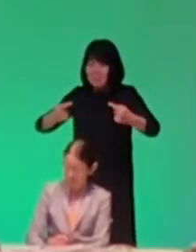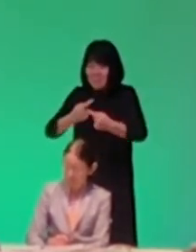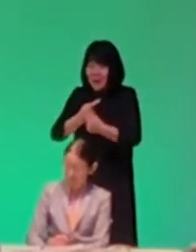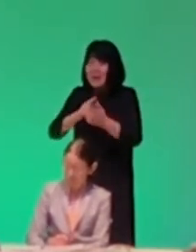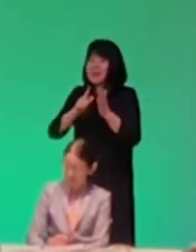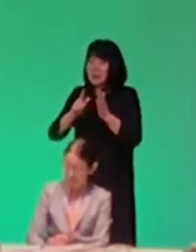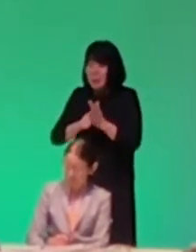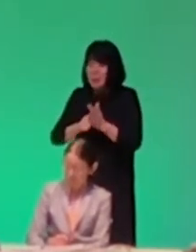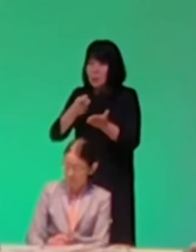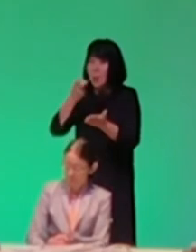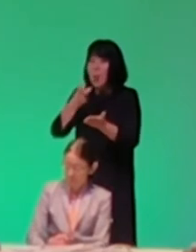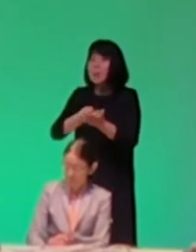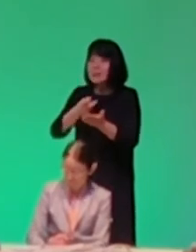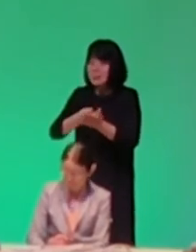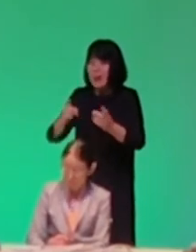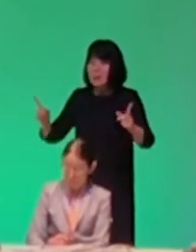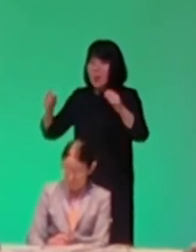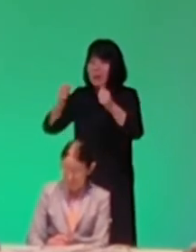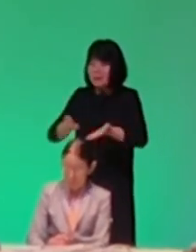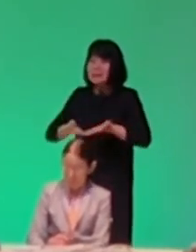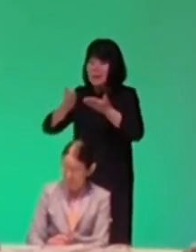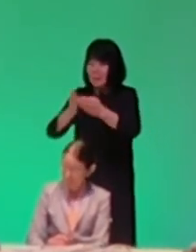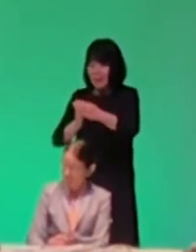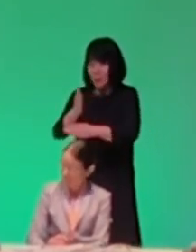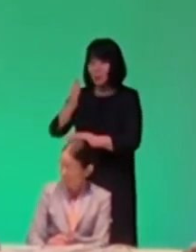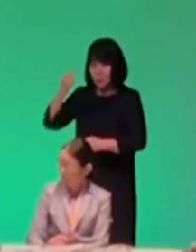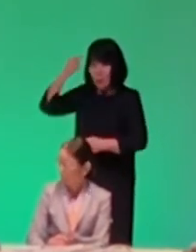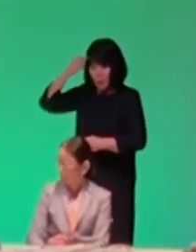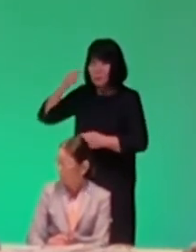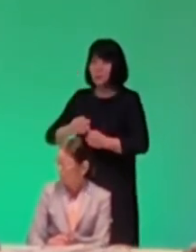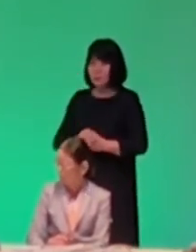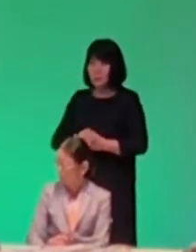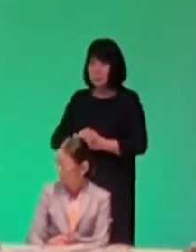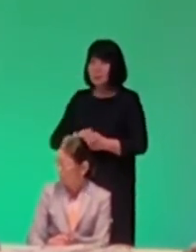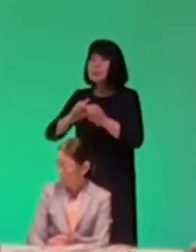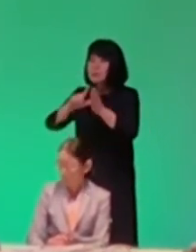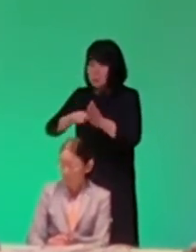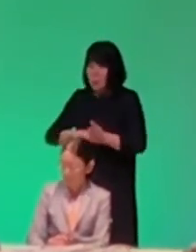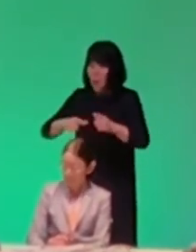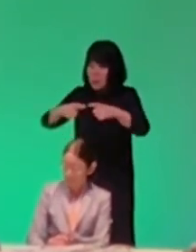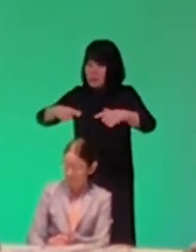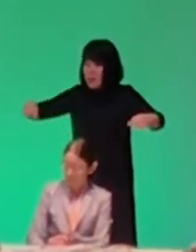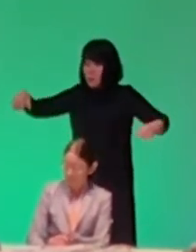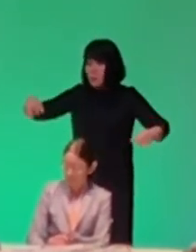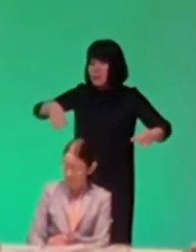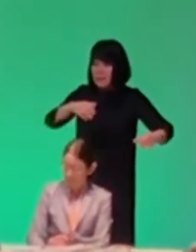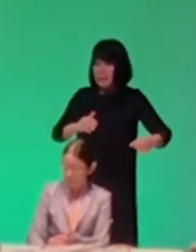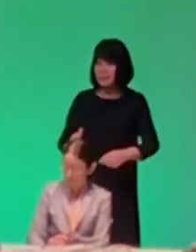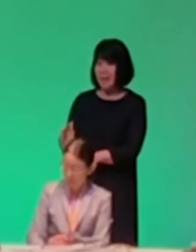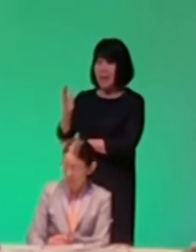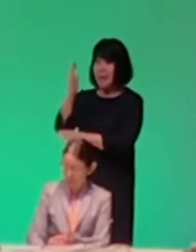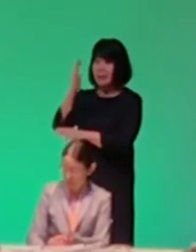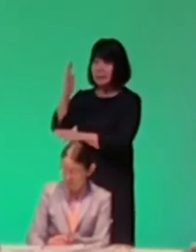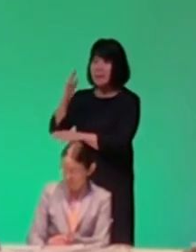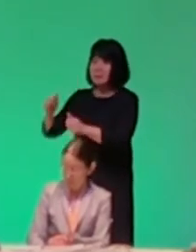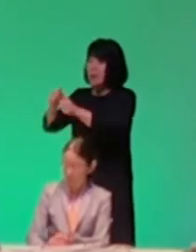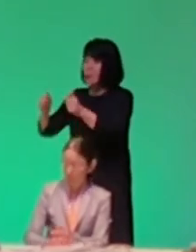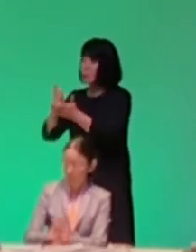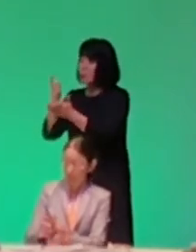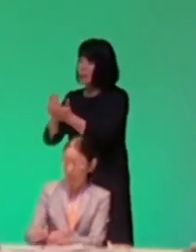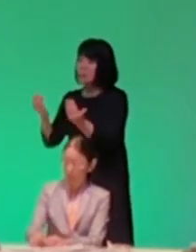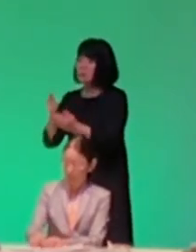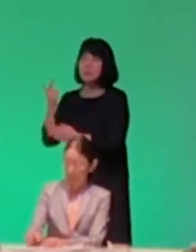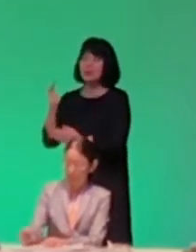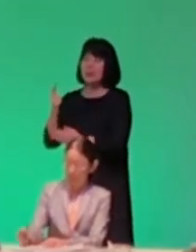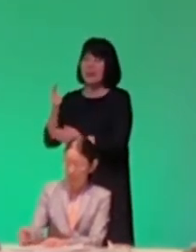でこの法律は今国会で通ると思います。そうなると全国に対して政治は男の仕事ではありません。そ